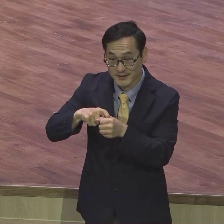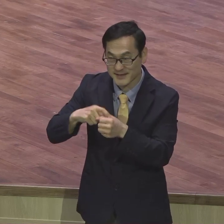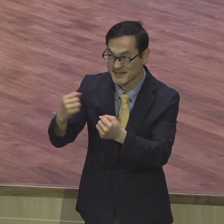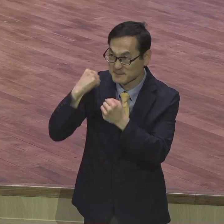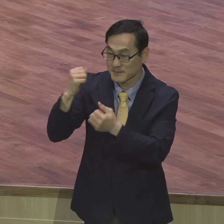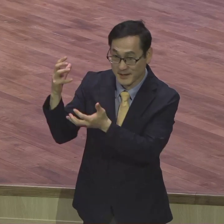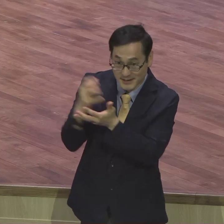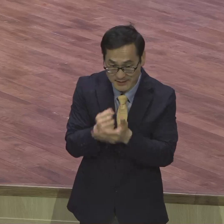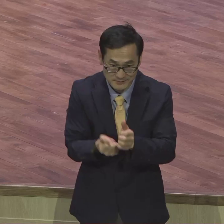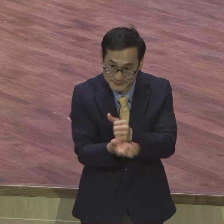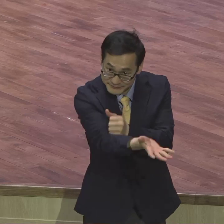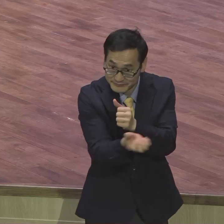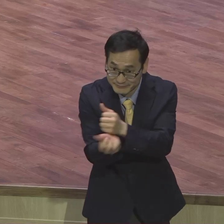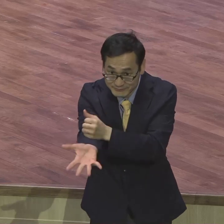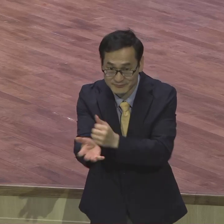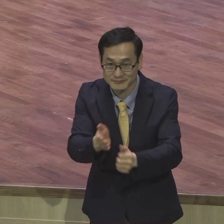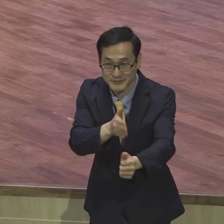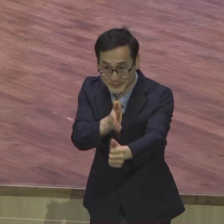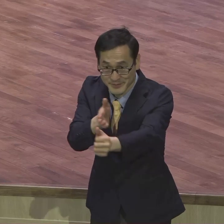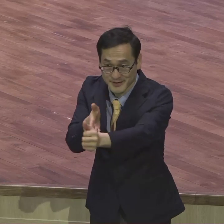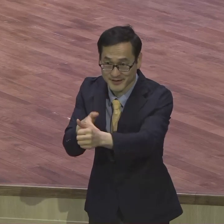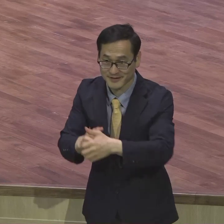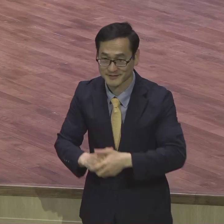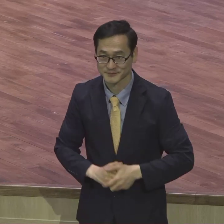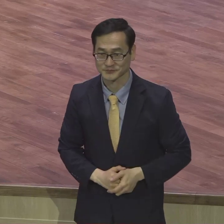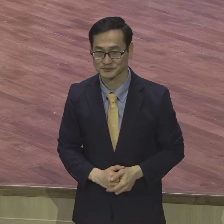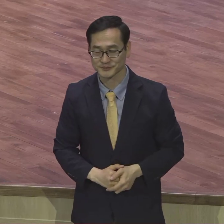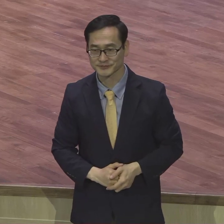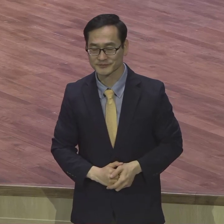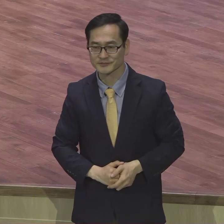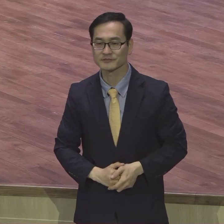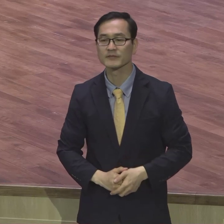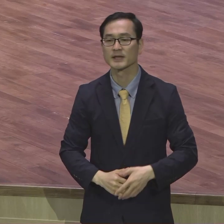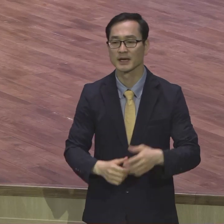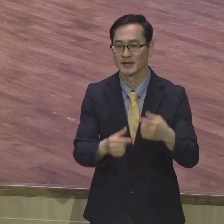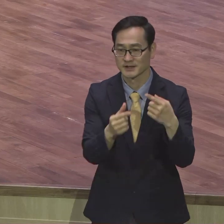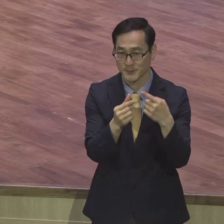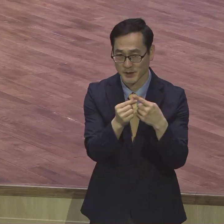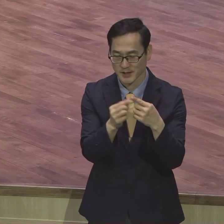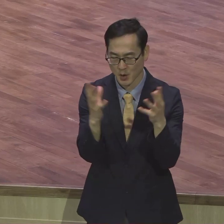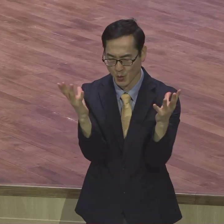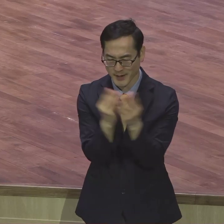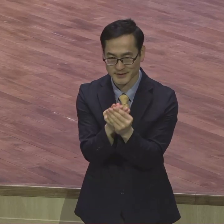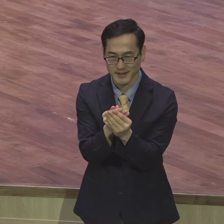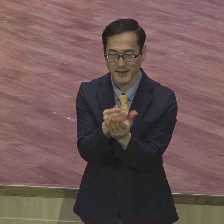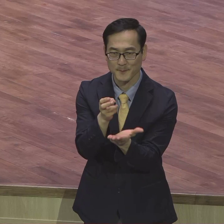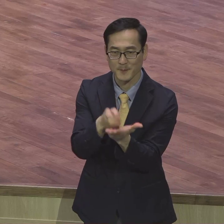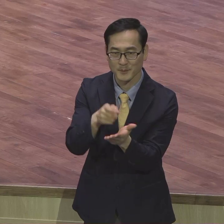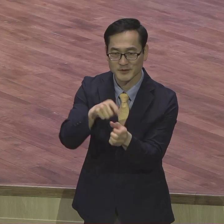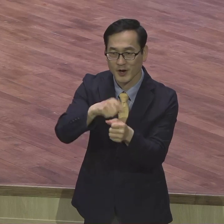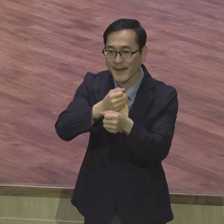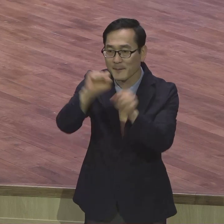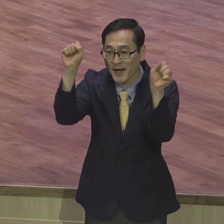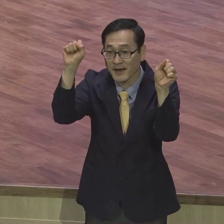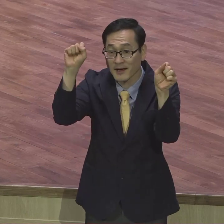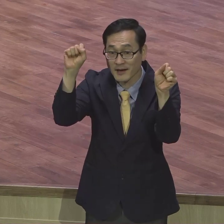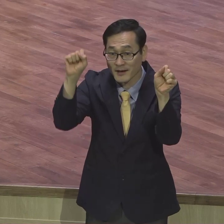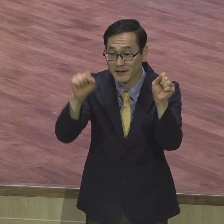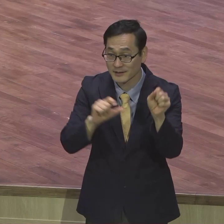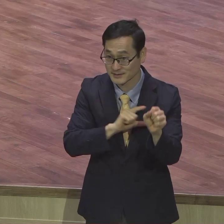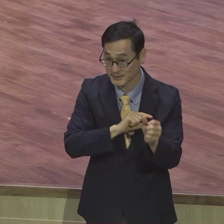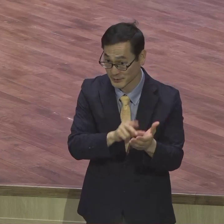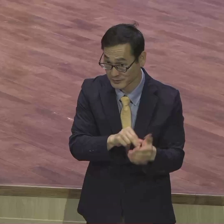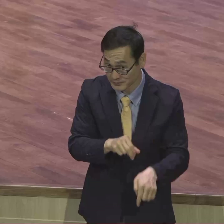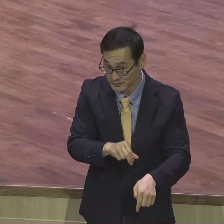되시길 주문으로 축복합니다. 그럼 첫째로 완전한 법적 해방입니다. 1절로 이제